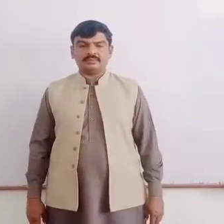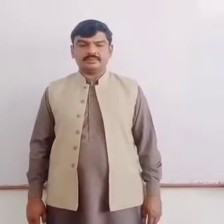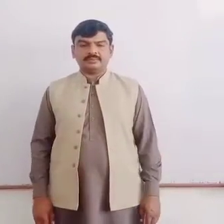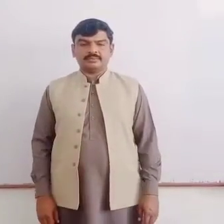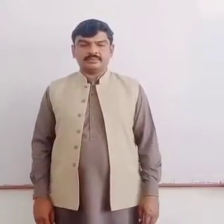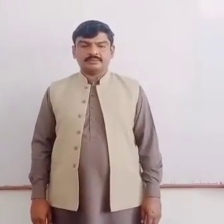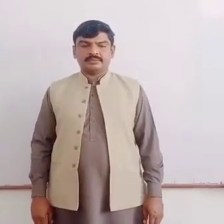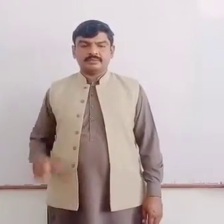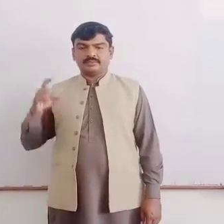कंपनी,